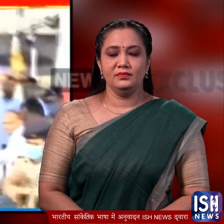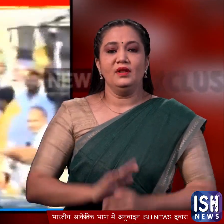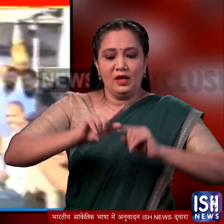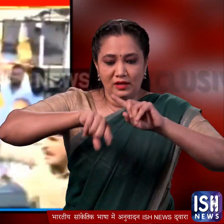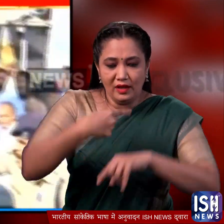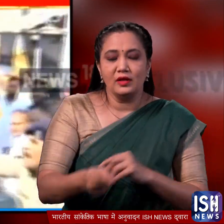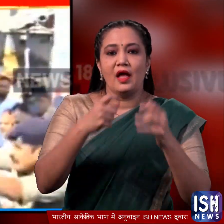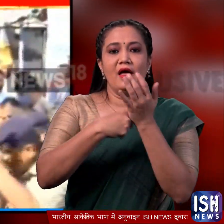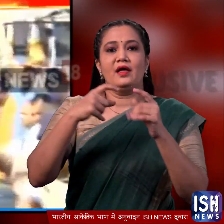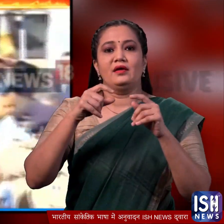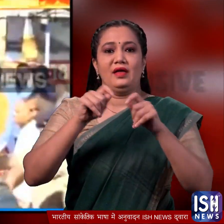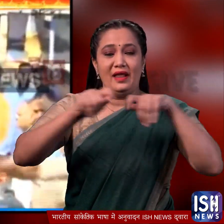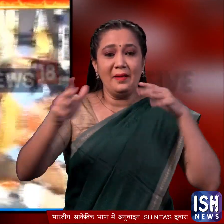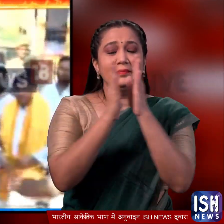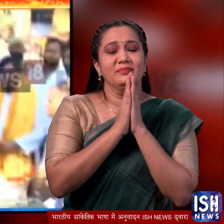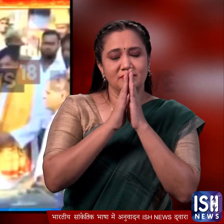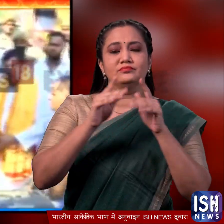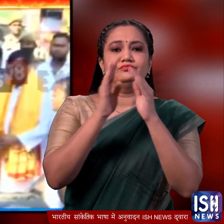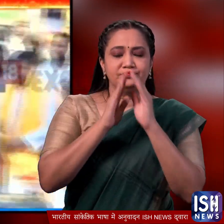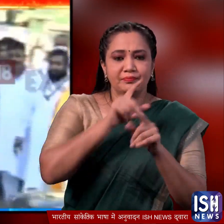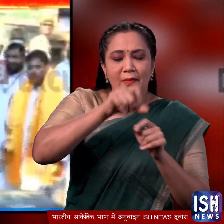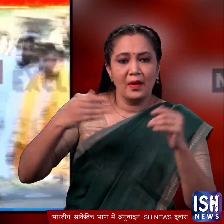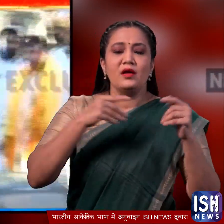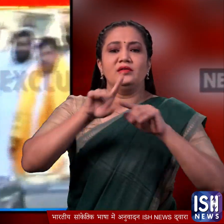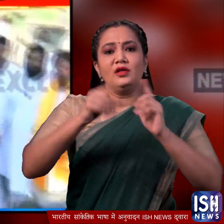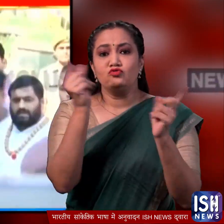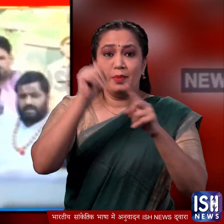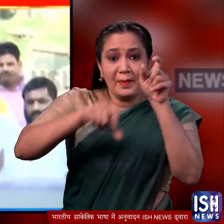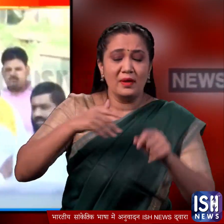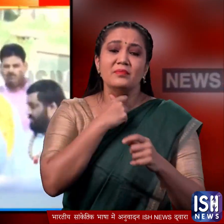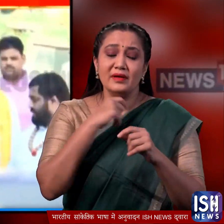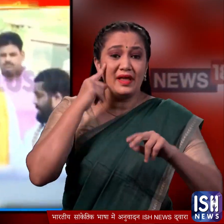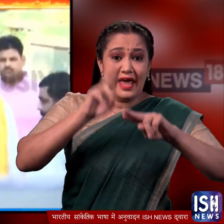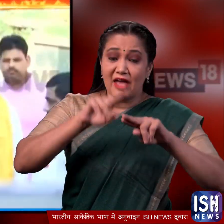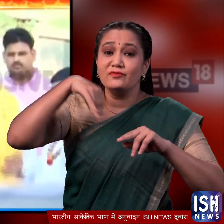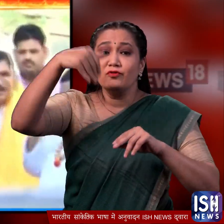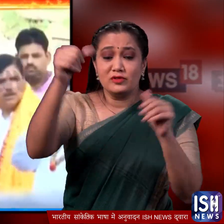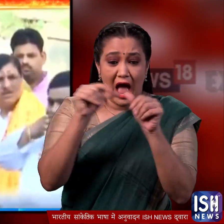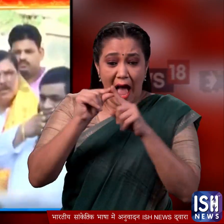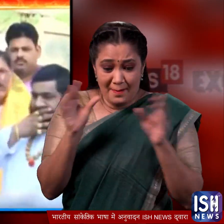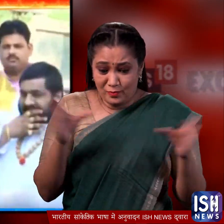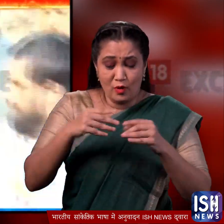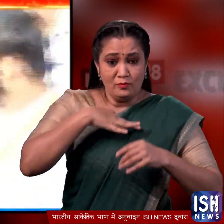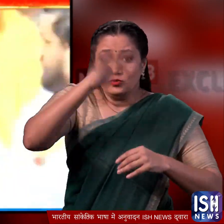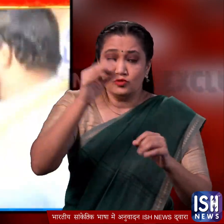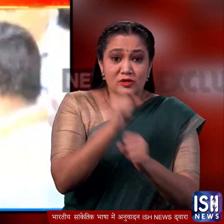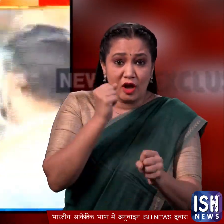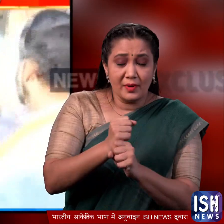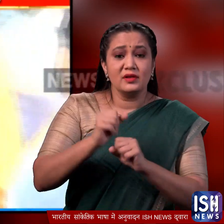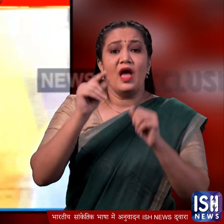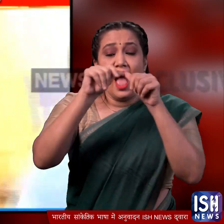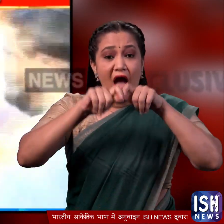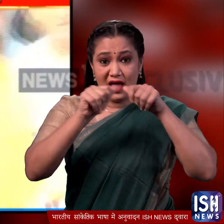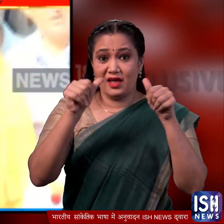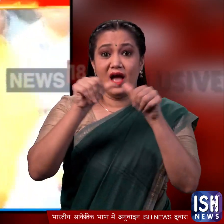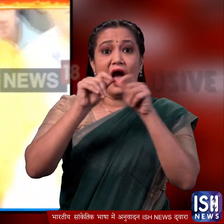जिसके अगले दिन रामलला के दर्शन के बाद उन्होंने उत्तर प्रदेश के लोगों से वादा कर दिया कि आम आदमी पार्टी के सत्ता में आने पर लोगों का अयोध्या में